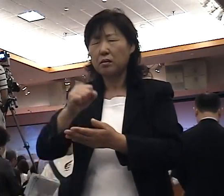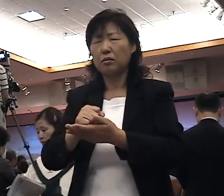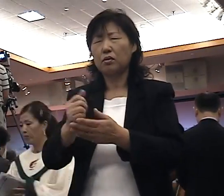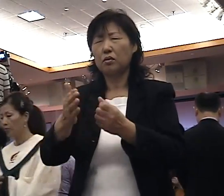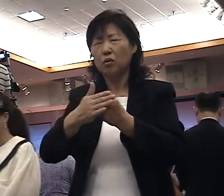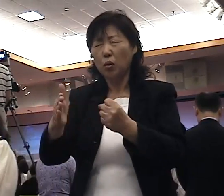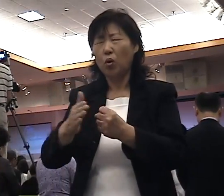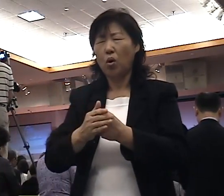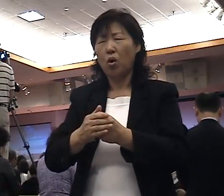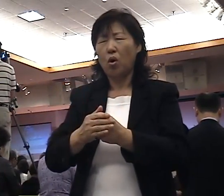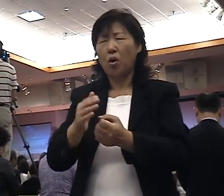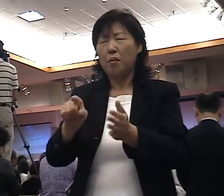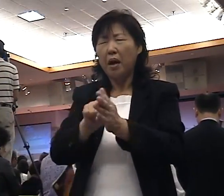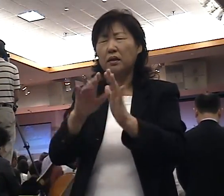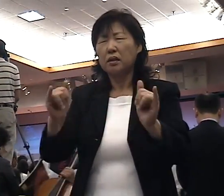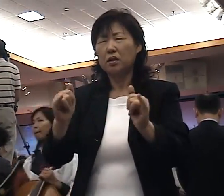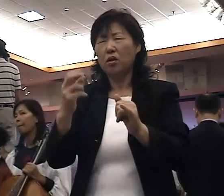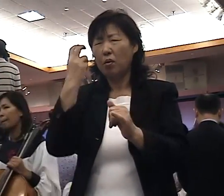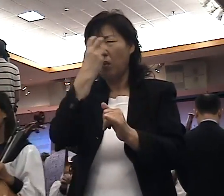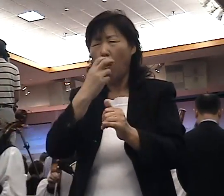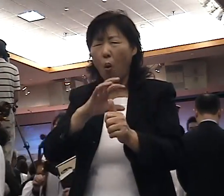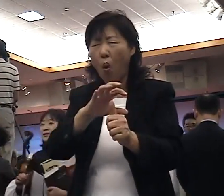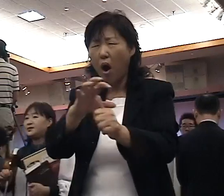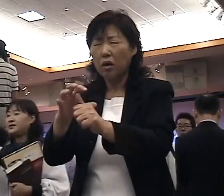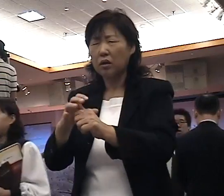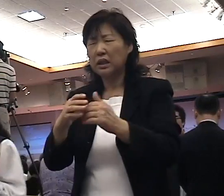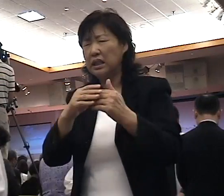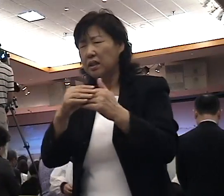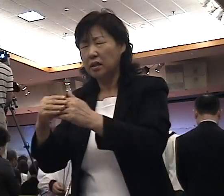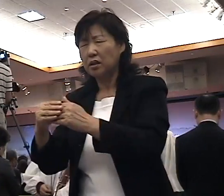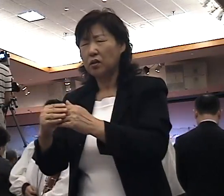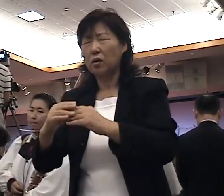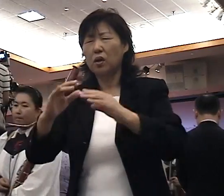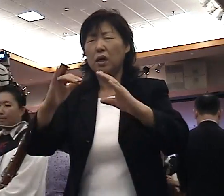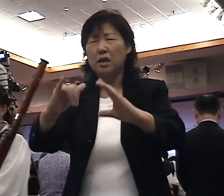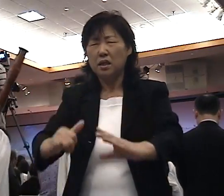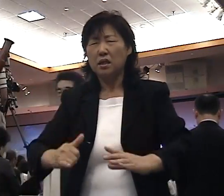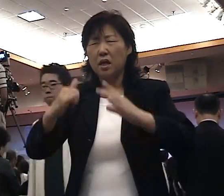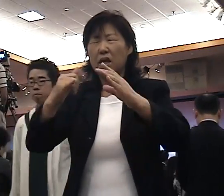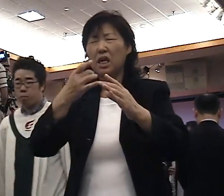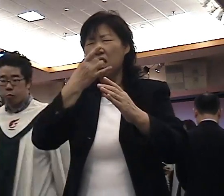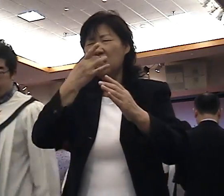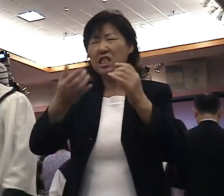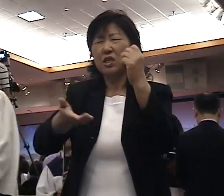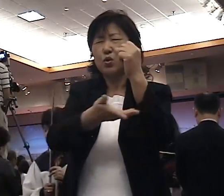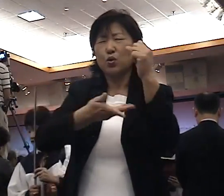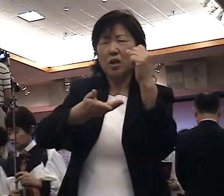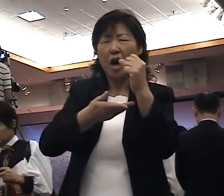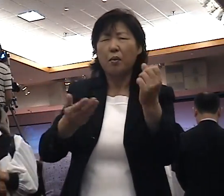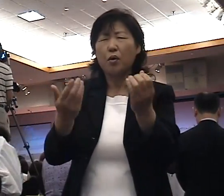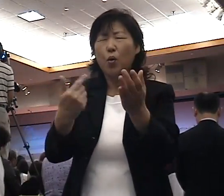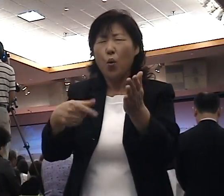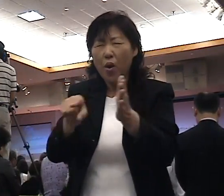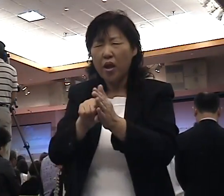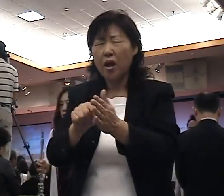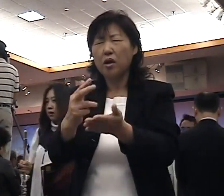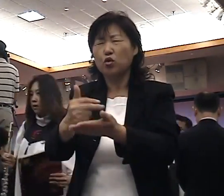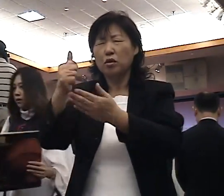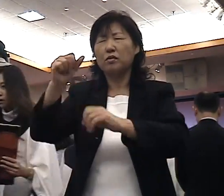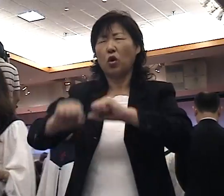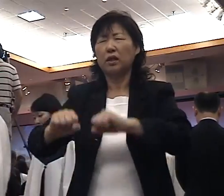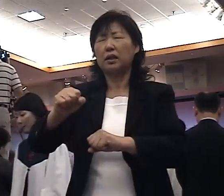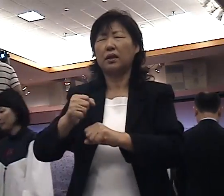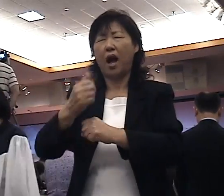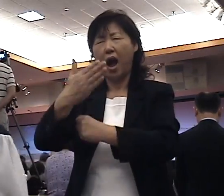백성들을 보호하시며 이끌으시며 궁극적으로 세계 추수 작업을 위해 주님 역사하시는 그